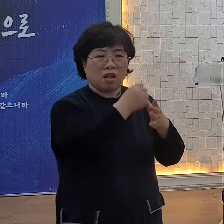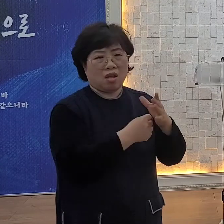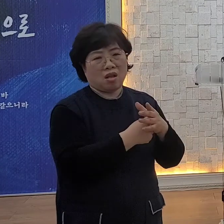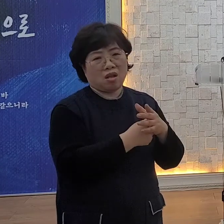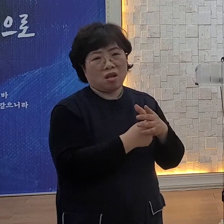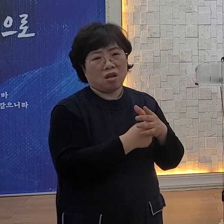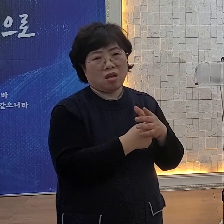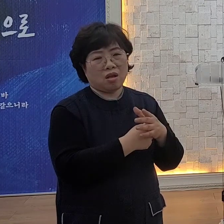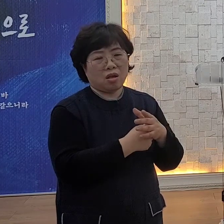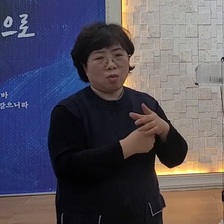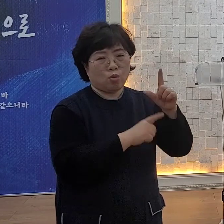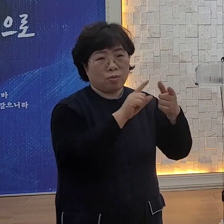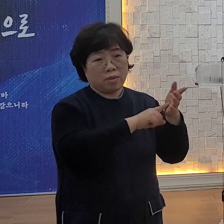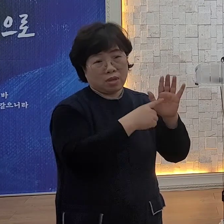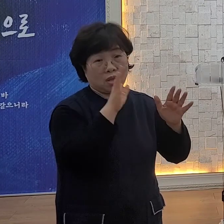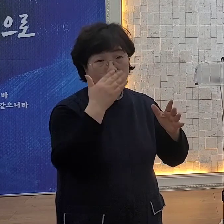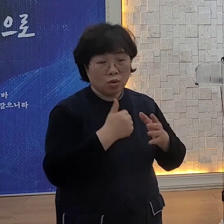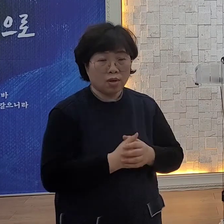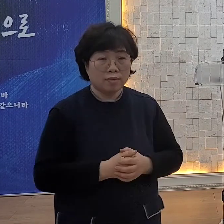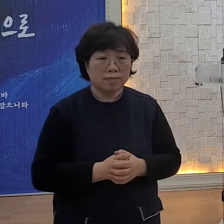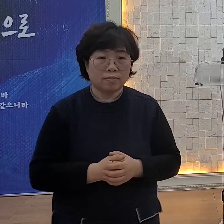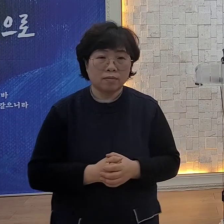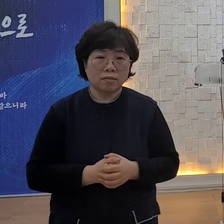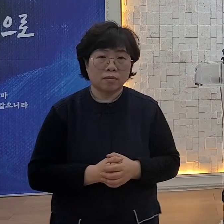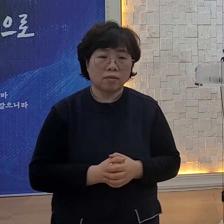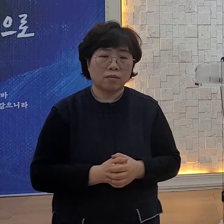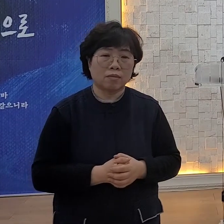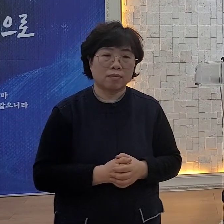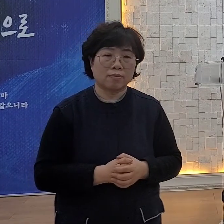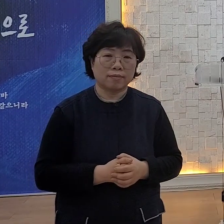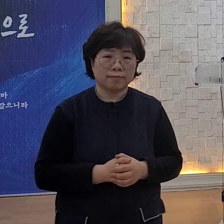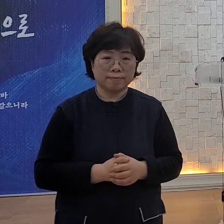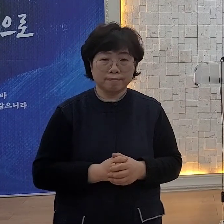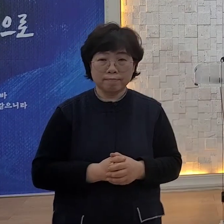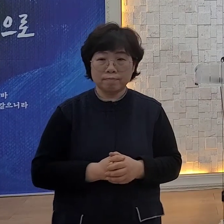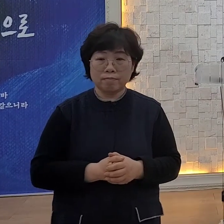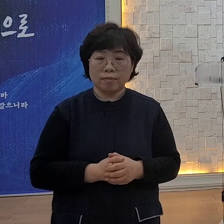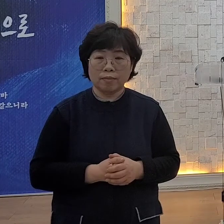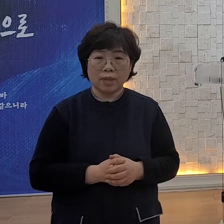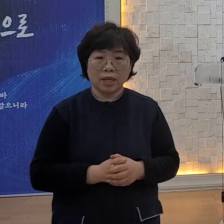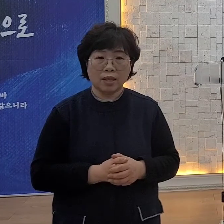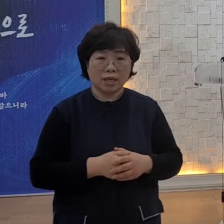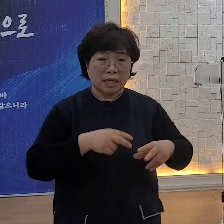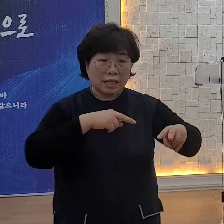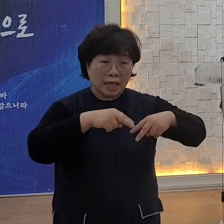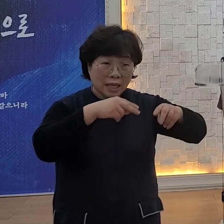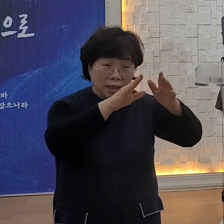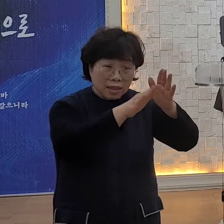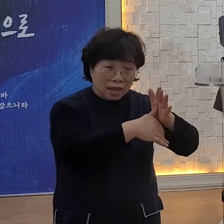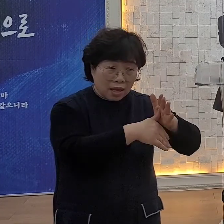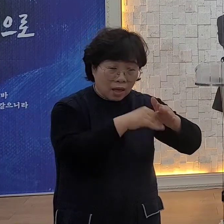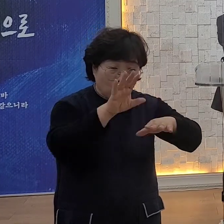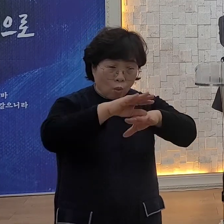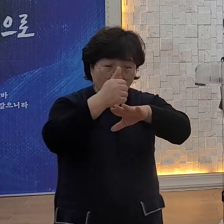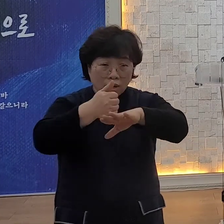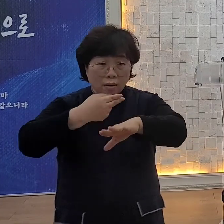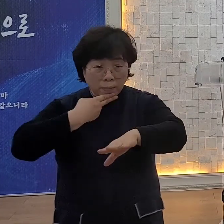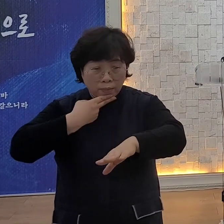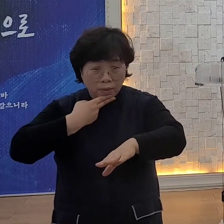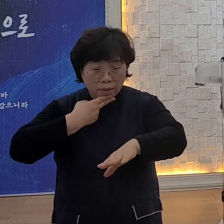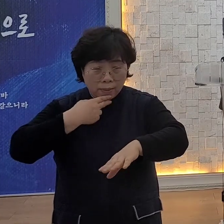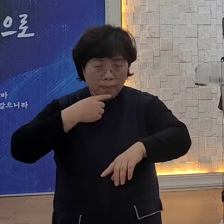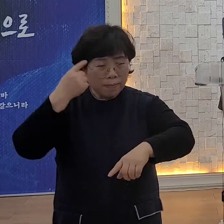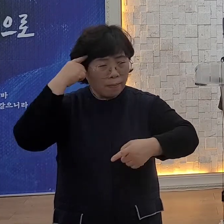것을 성경은 말씀하고 있습니다. 오늘 우리 시대가 이런 시대 아닙니까? 지금 이 사사기 시대에 그 왕이 없어서